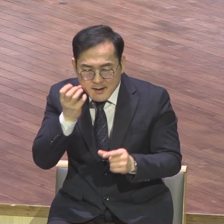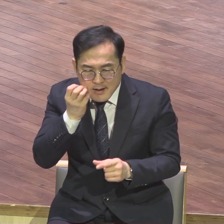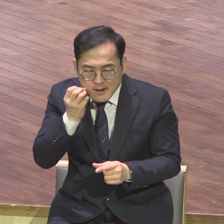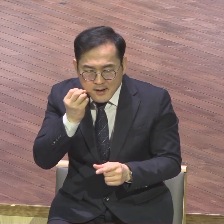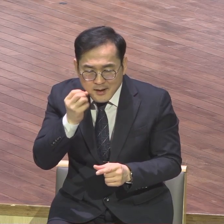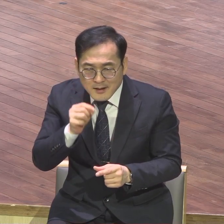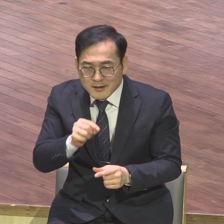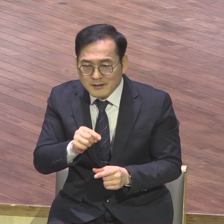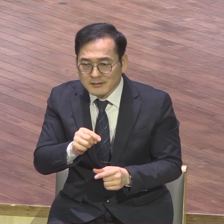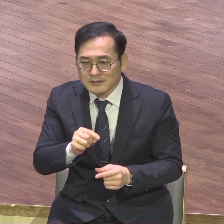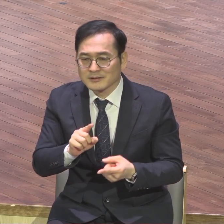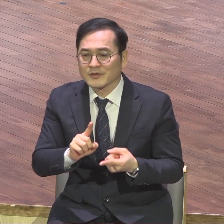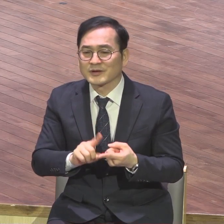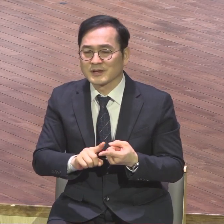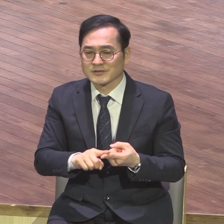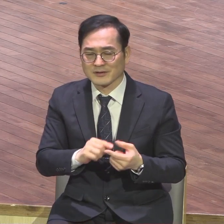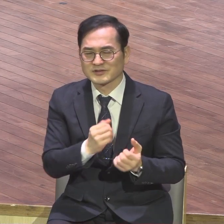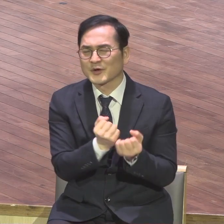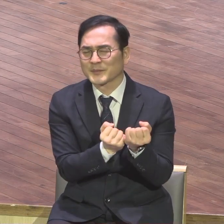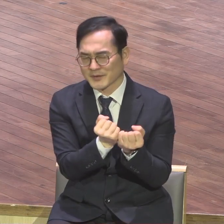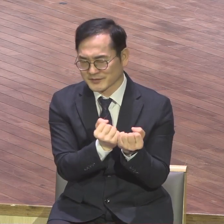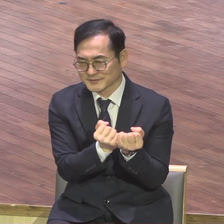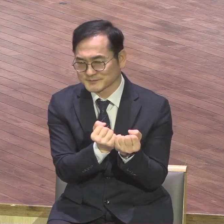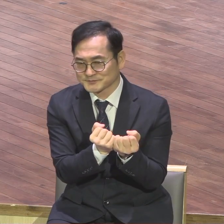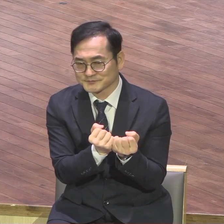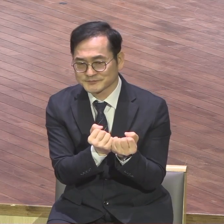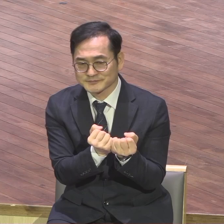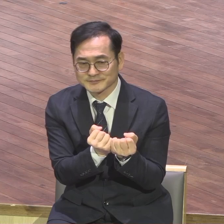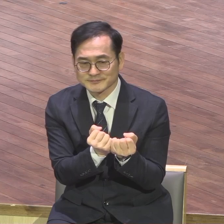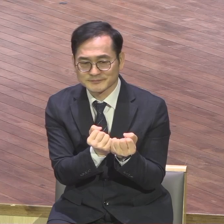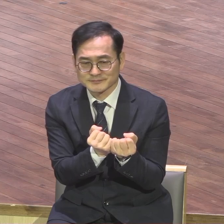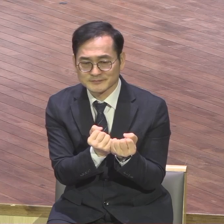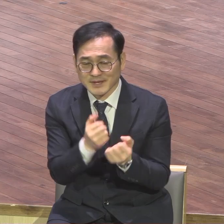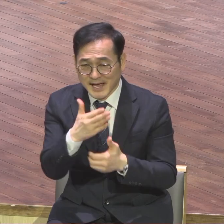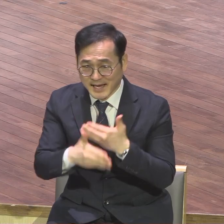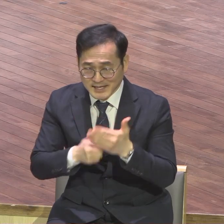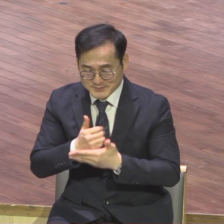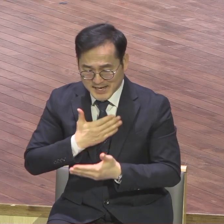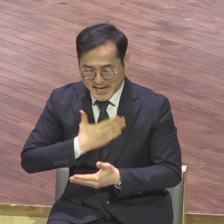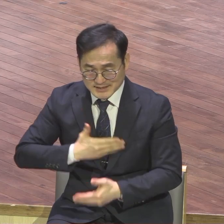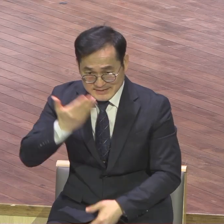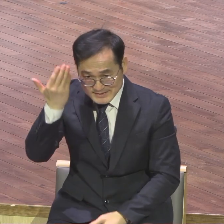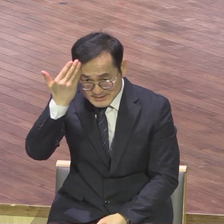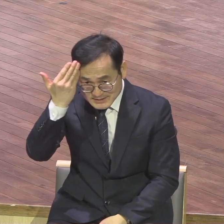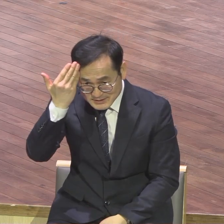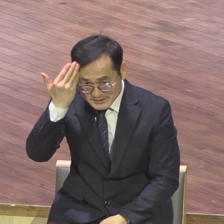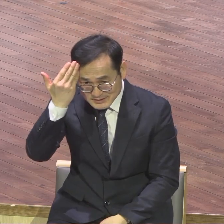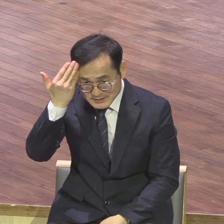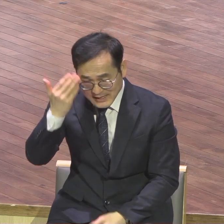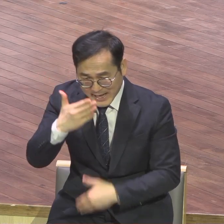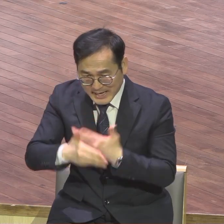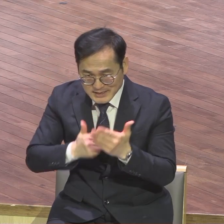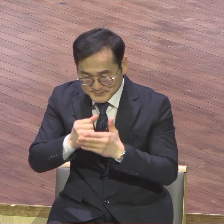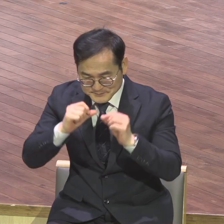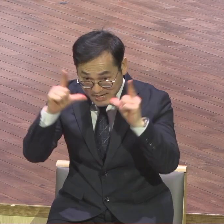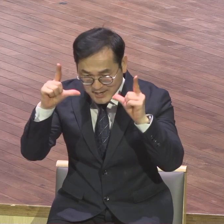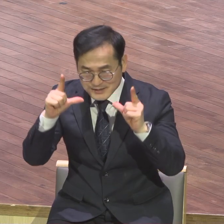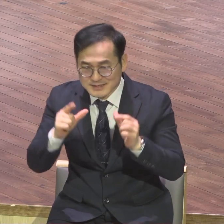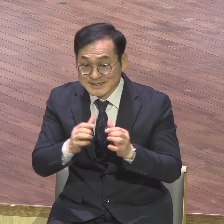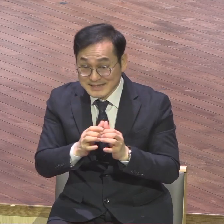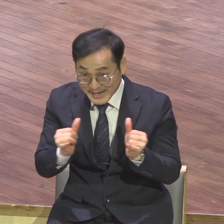있습니다. 특히 그는 이 책을 통해서 하나님을 아는 지식이 있는 사람은 네 가지 특징이 있다